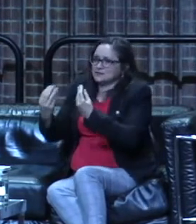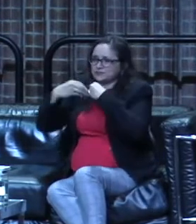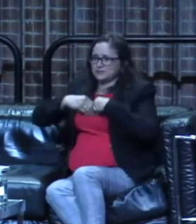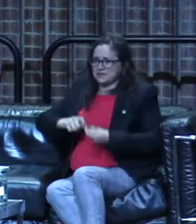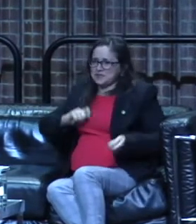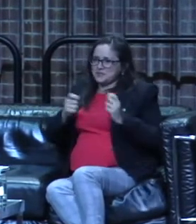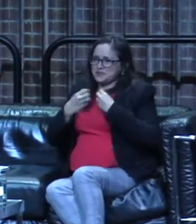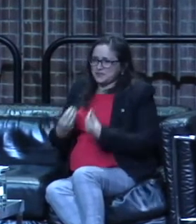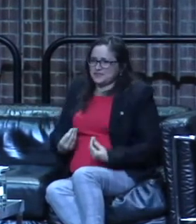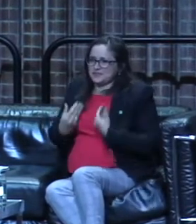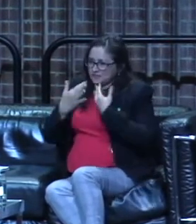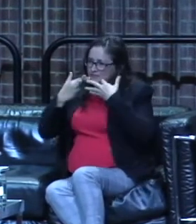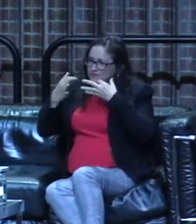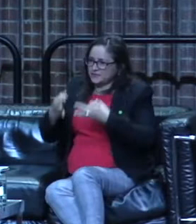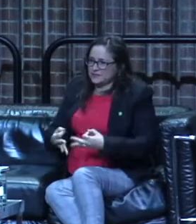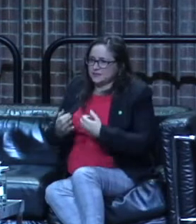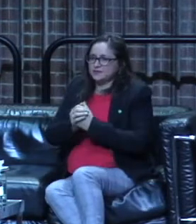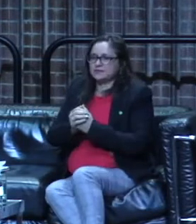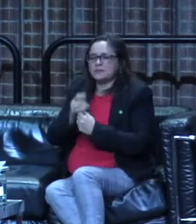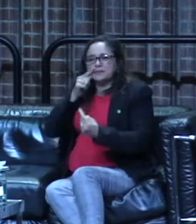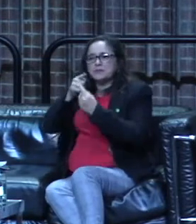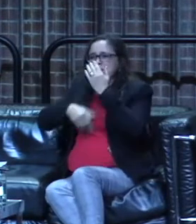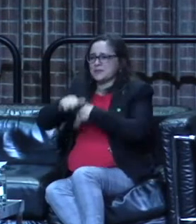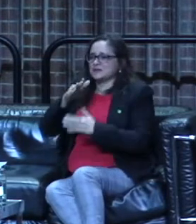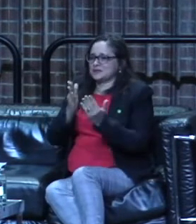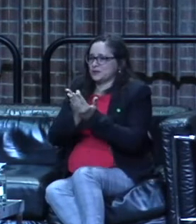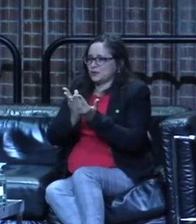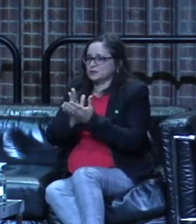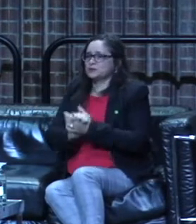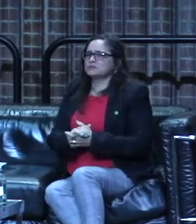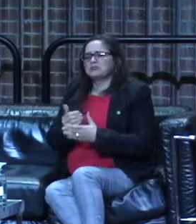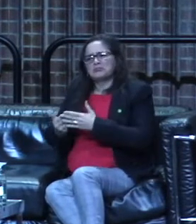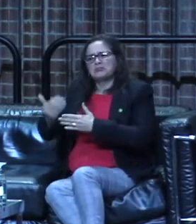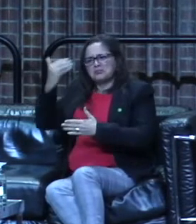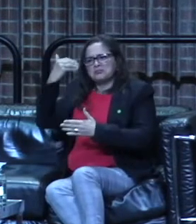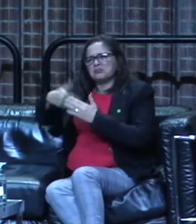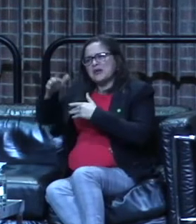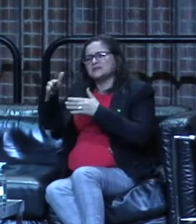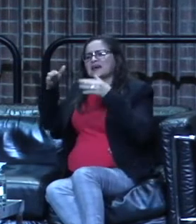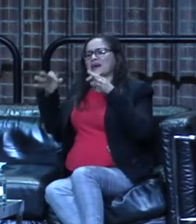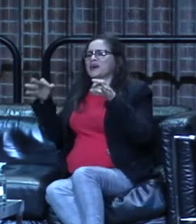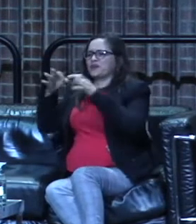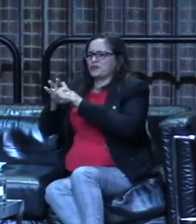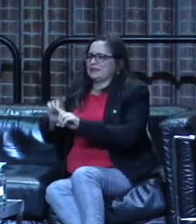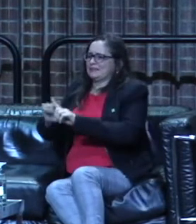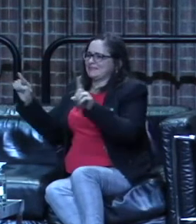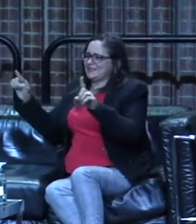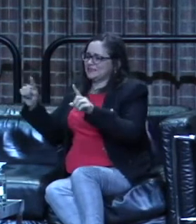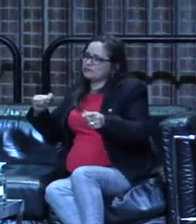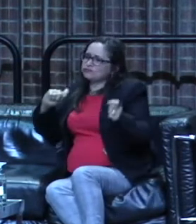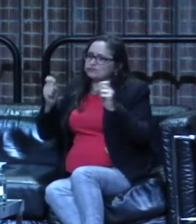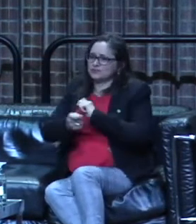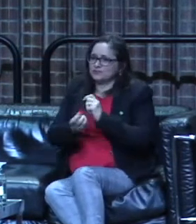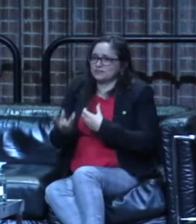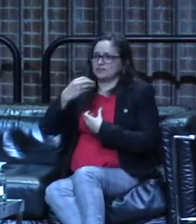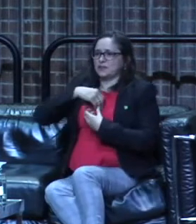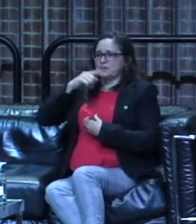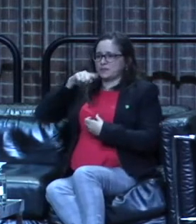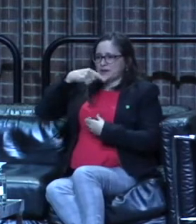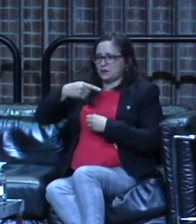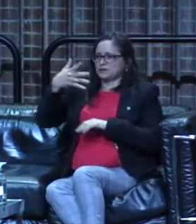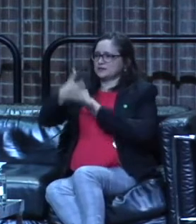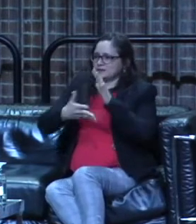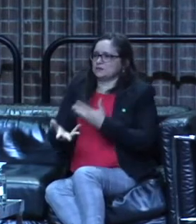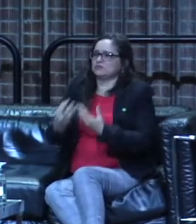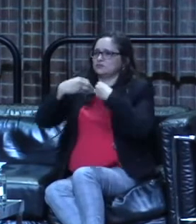INSOR ha sido de gran calidad, ha aportado a mi vida profesional y personal. Desde el trabajo que se realiza en la